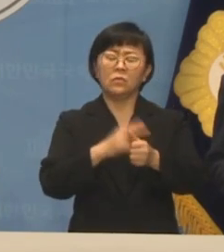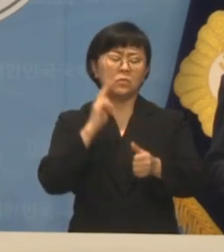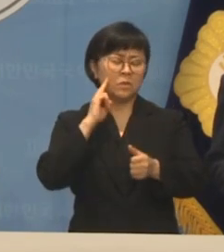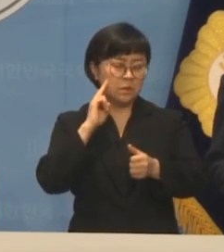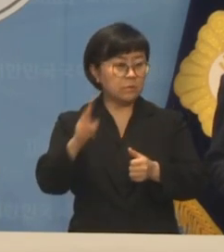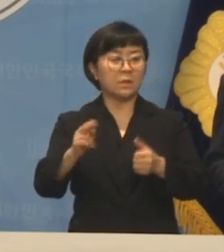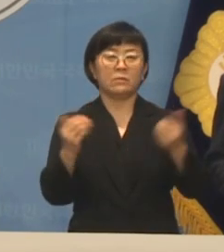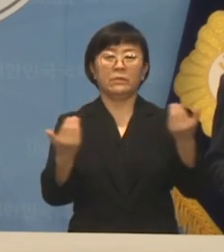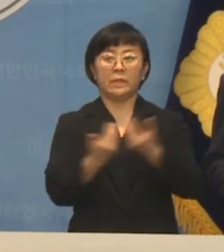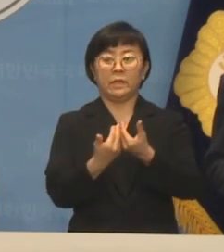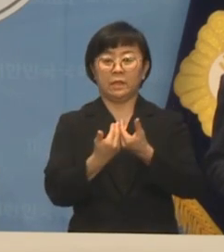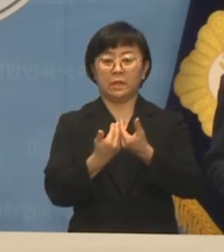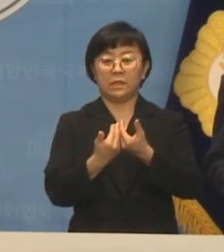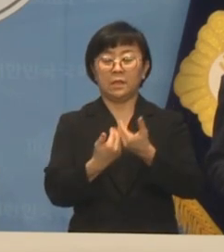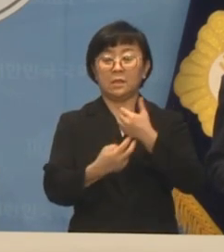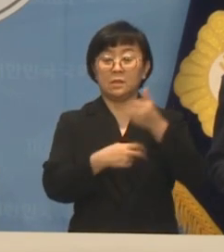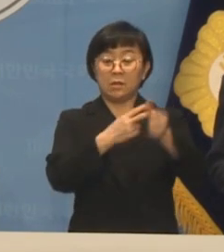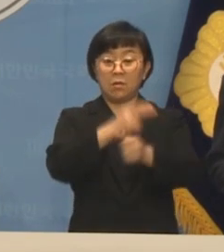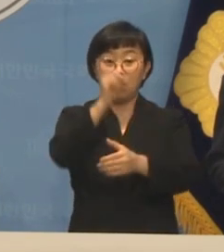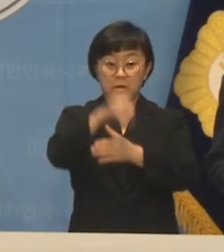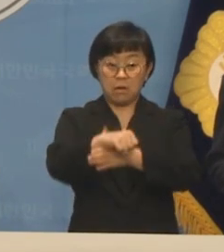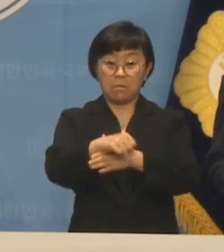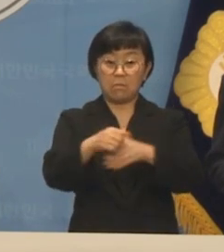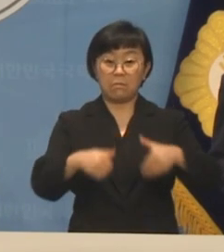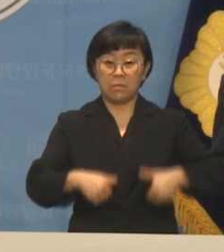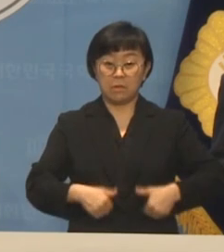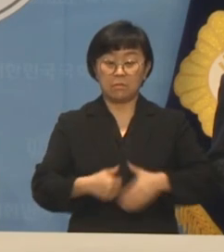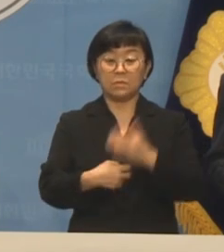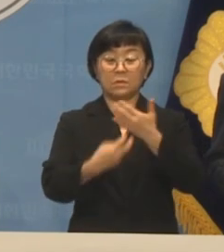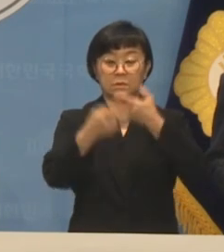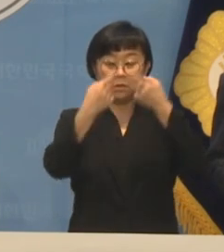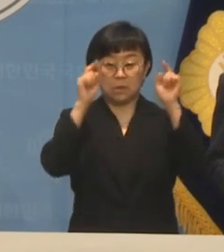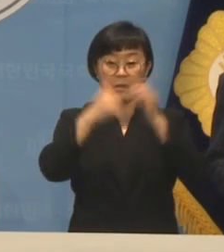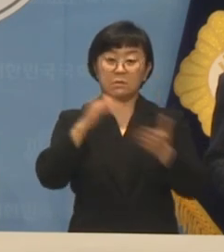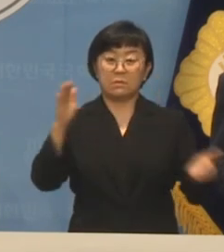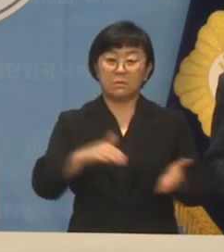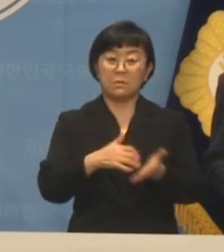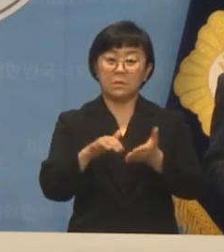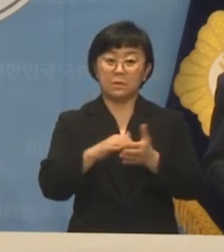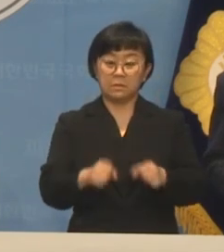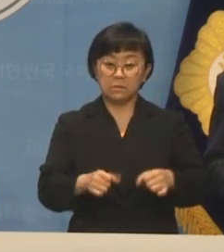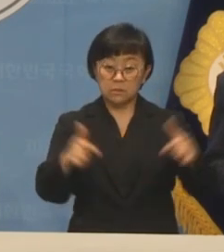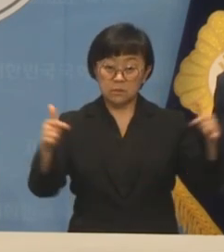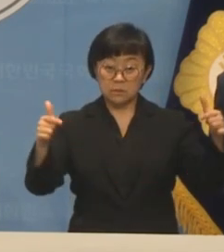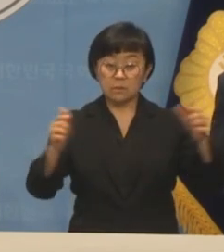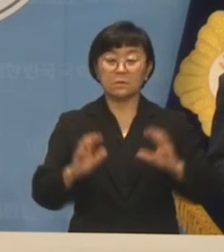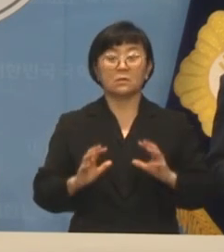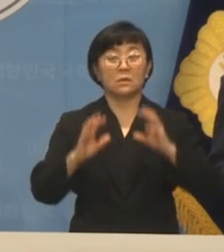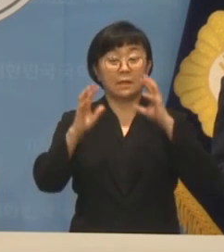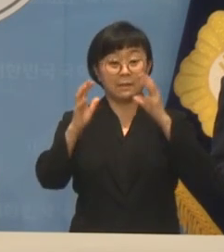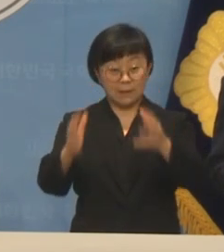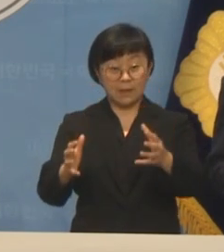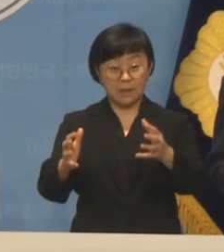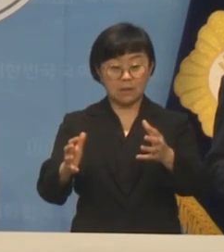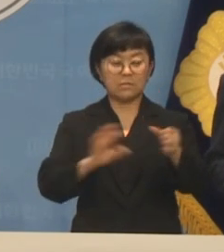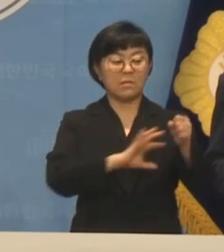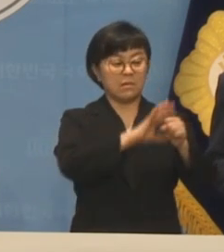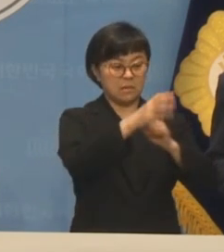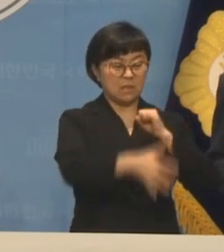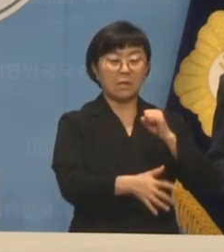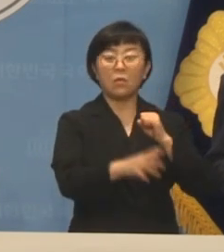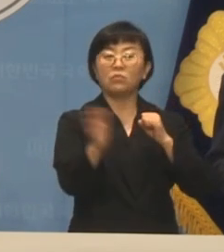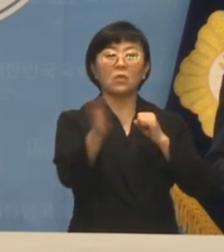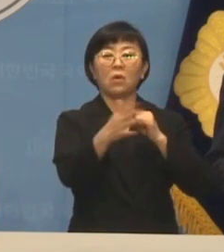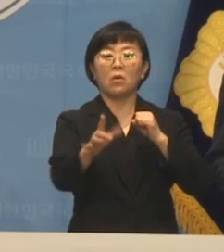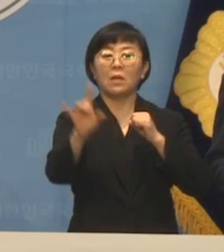반대합니다. 의사들의 허락을 받고 의대 정원을 증원하는 나라는 전 세계